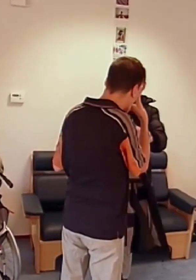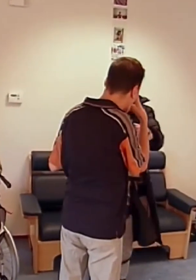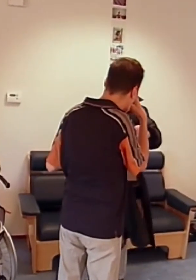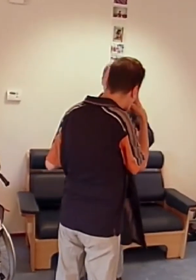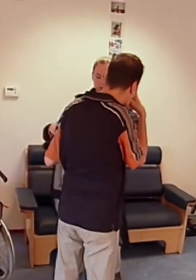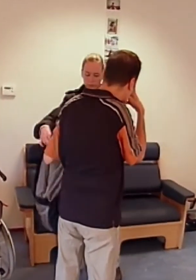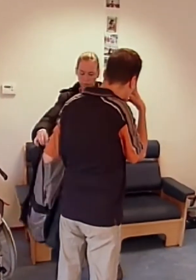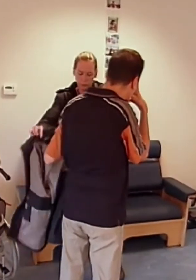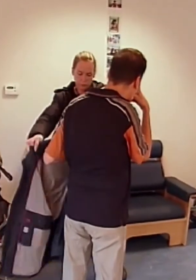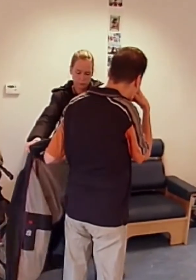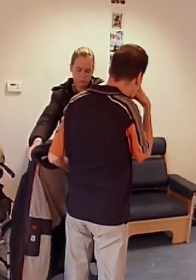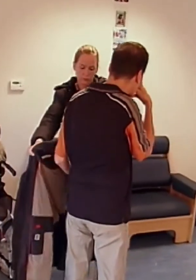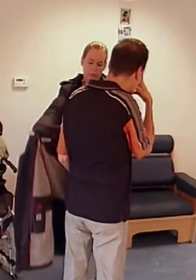Samen gaan ze Albert wegbrengen.